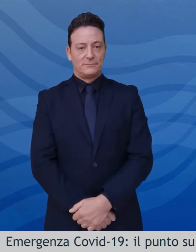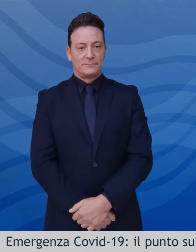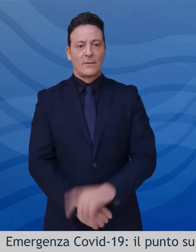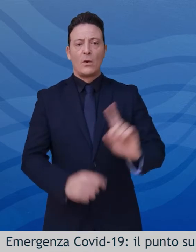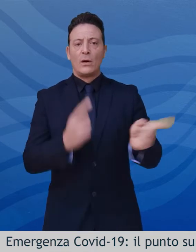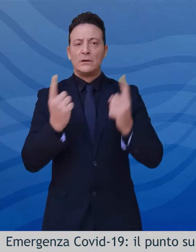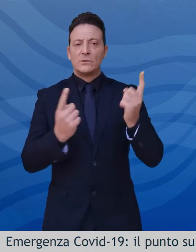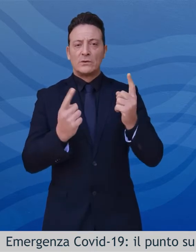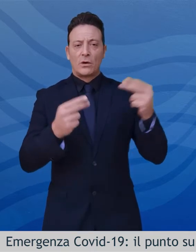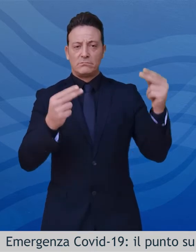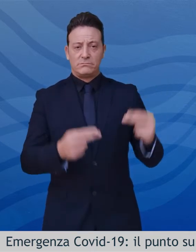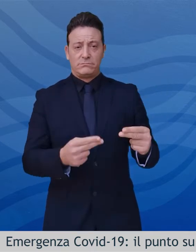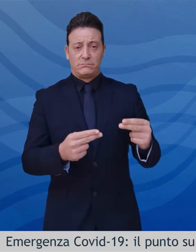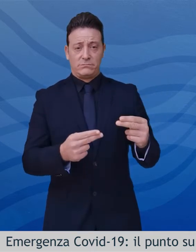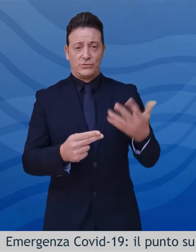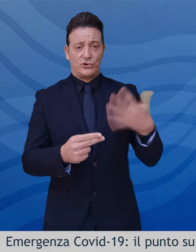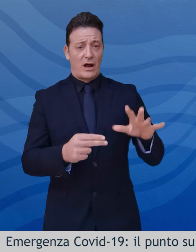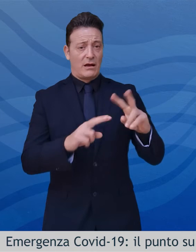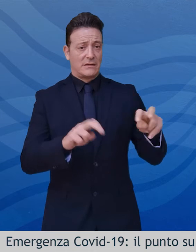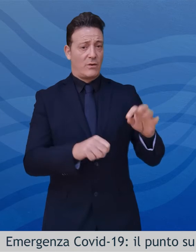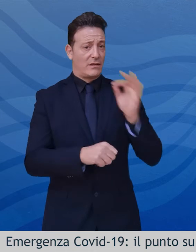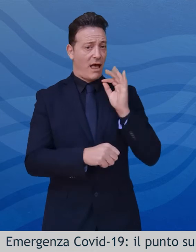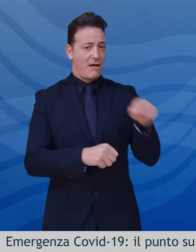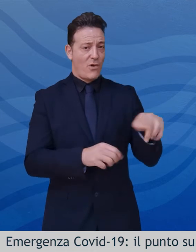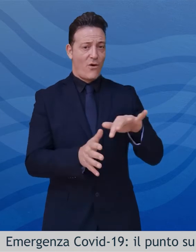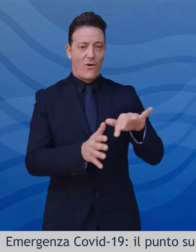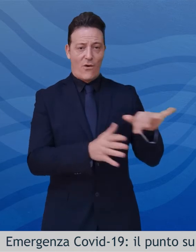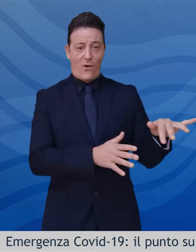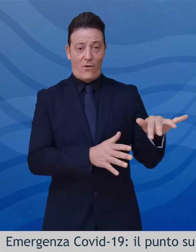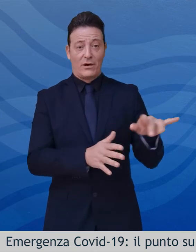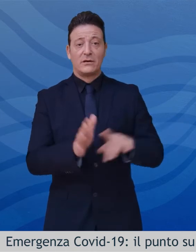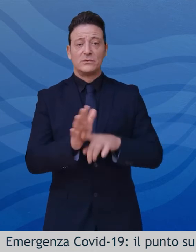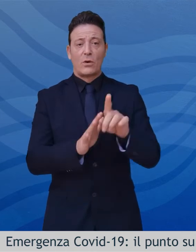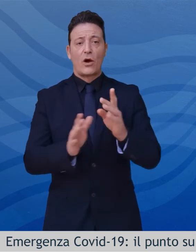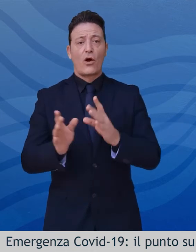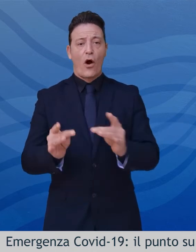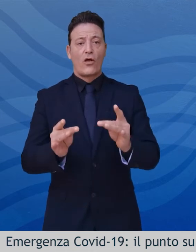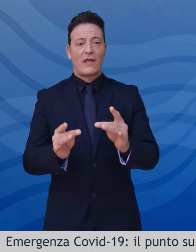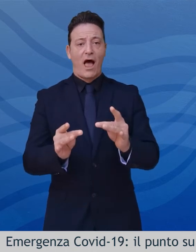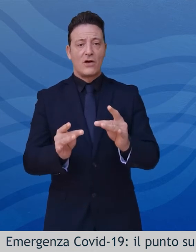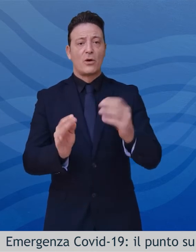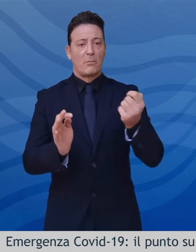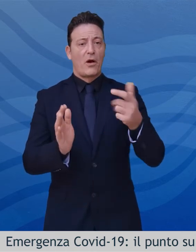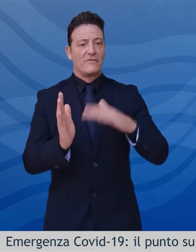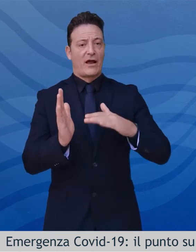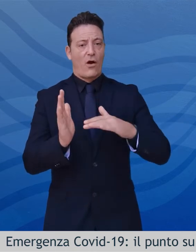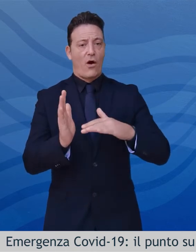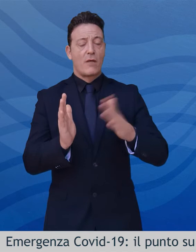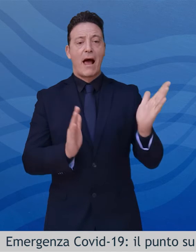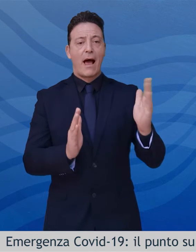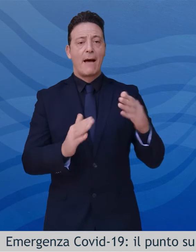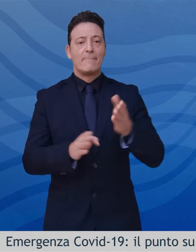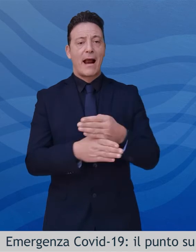complessivo giornaliero dei tamponi eseguiti, con un riscontro di positività inferiori, parametri